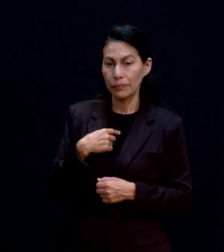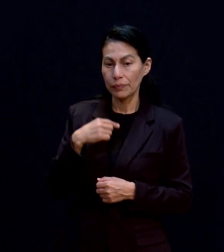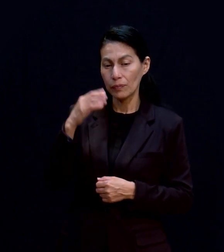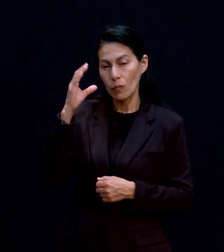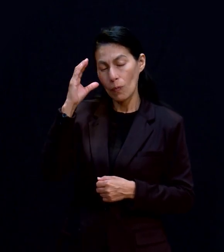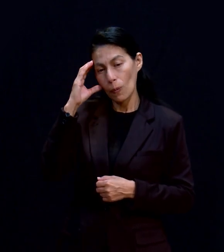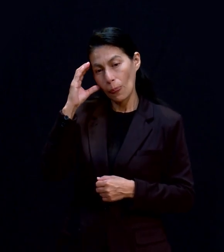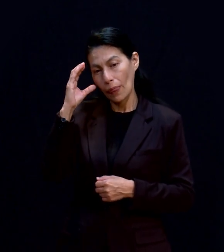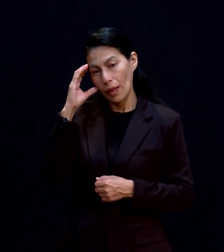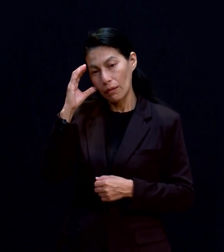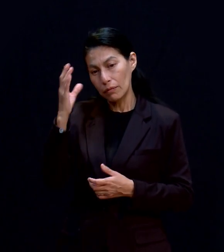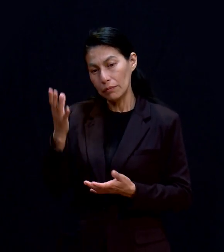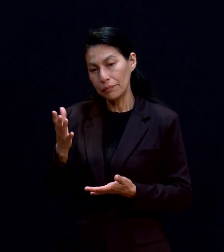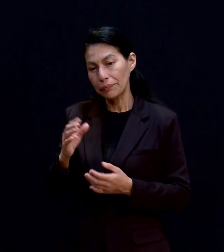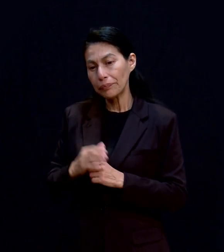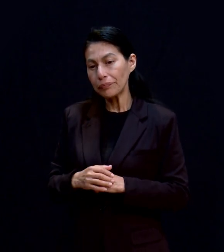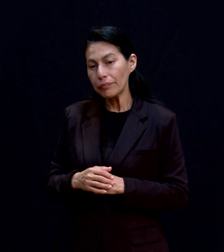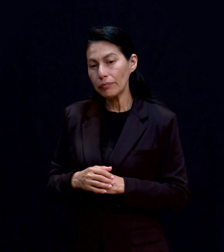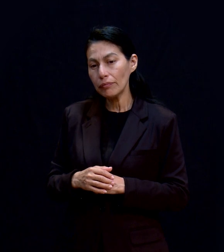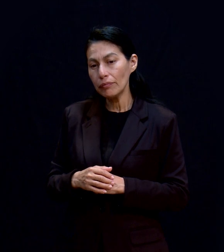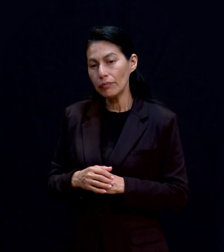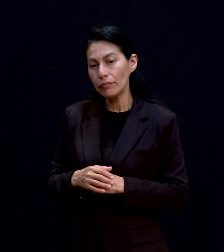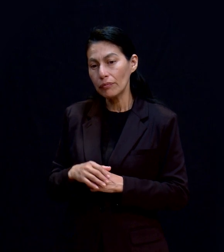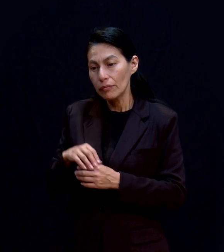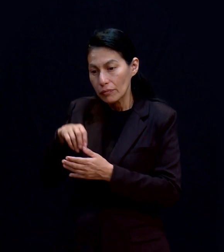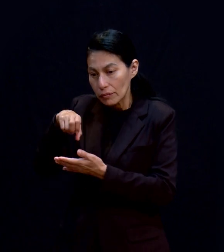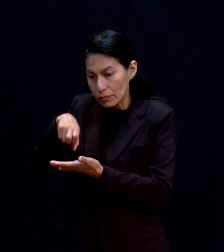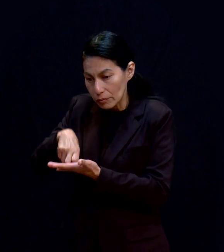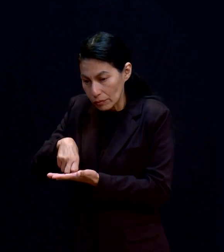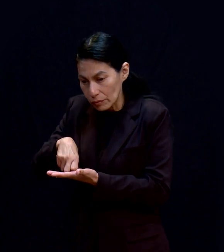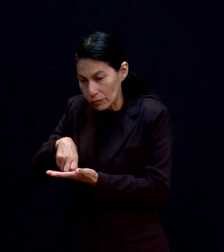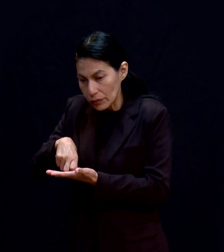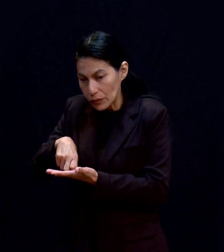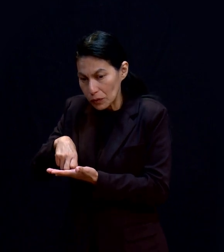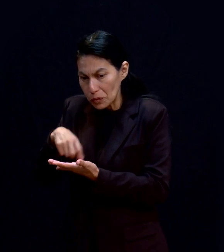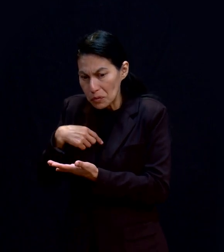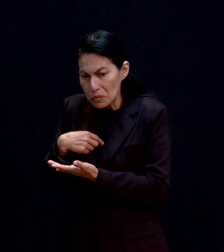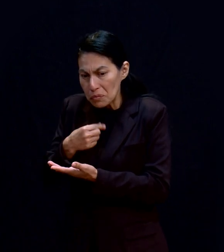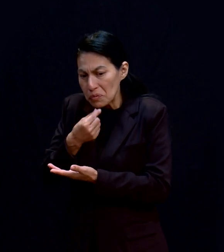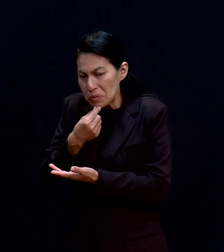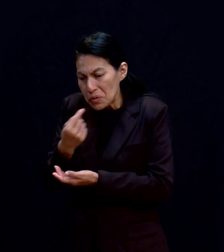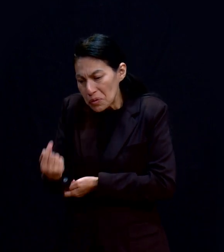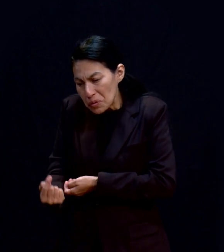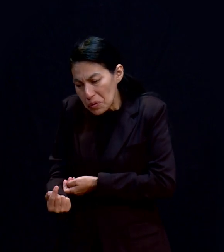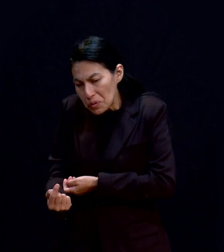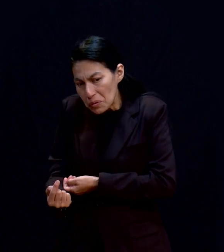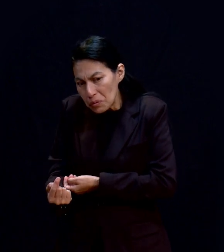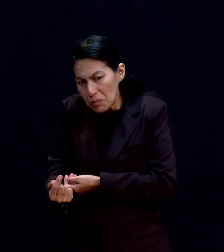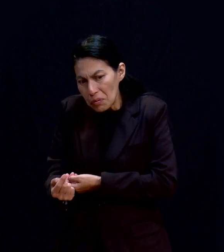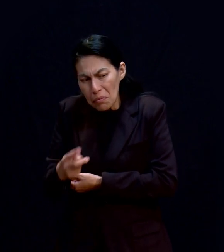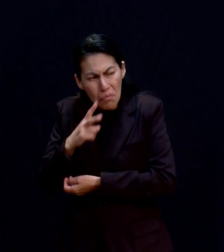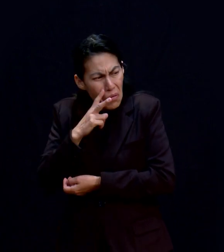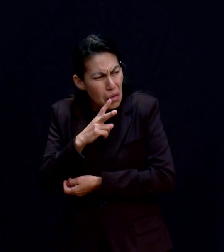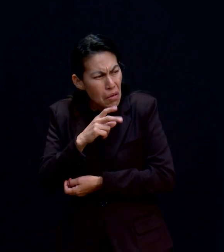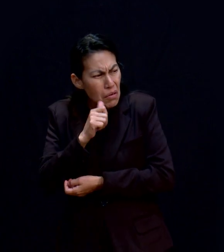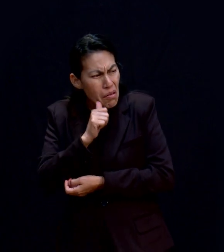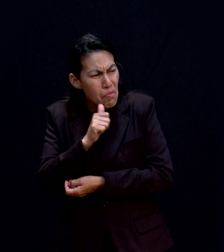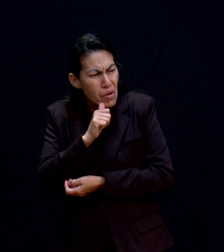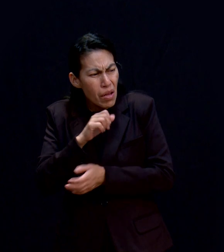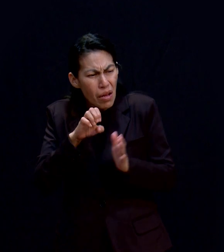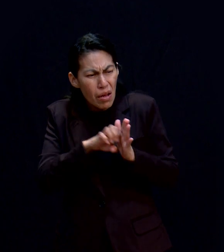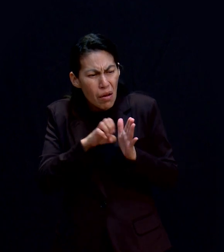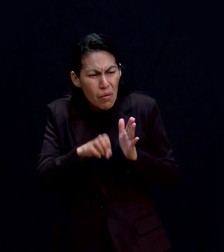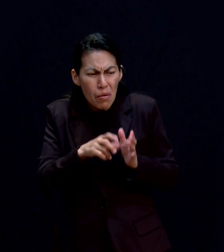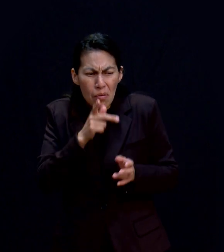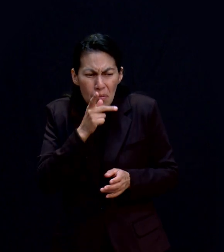decido arrodillarme porque es lo que yo a mi corta edad entendía que hacían ellos para orar y yo veo